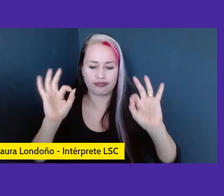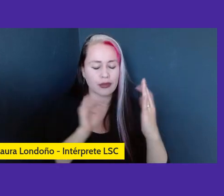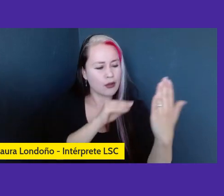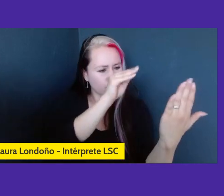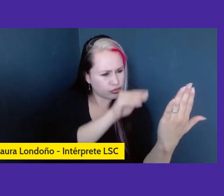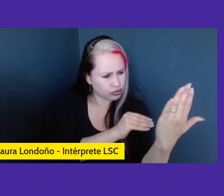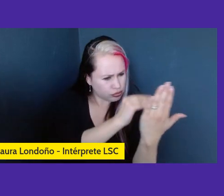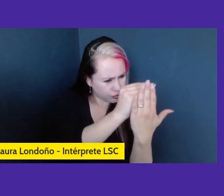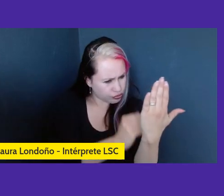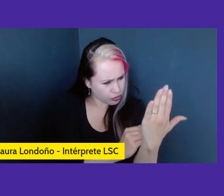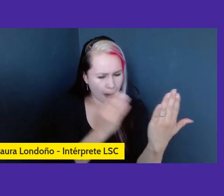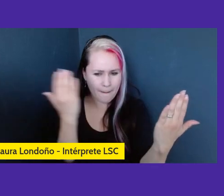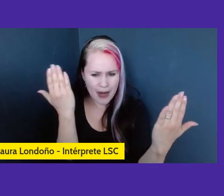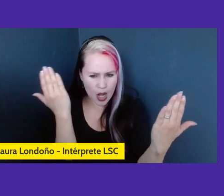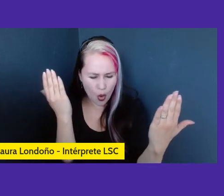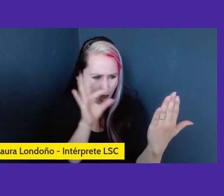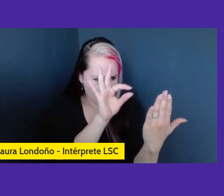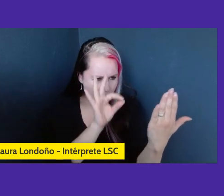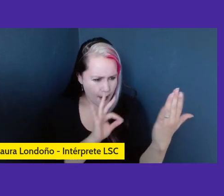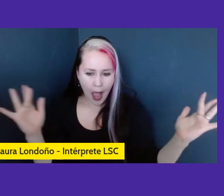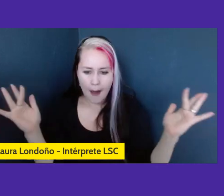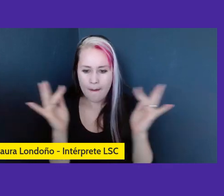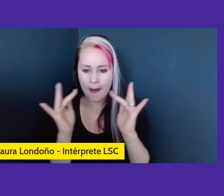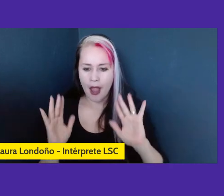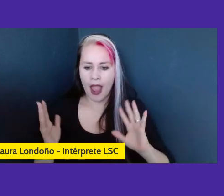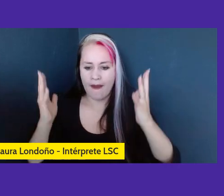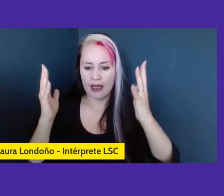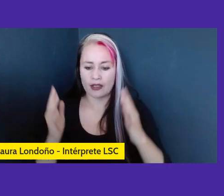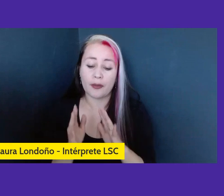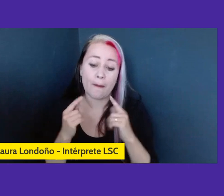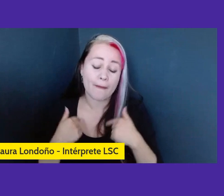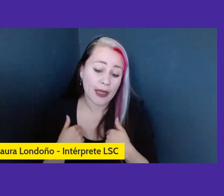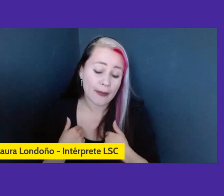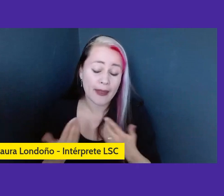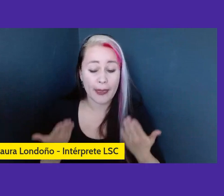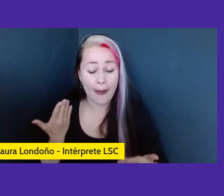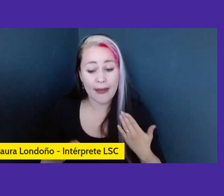para mí, depende de la necesidad de cada productor, ¿no? Pero